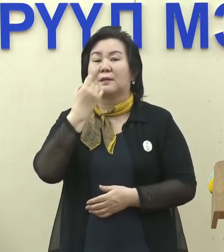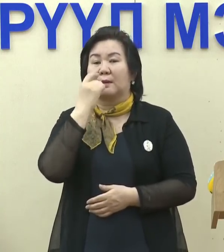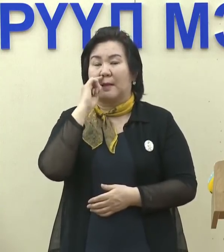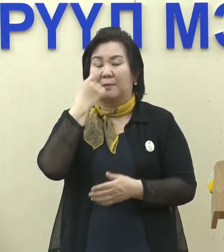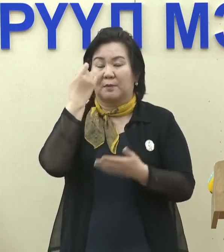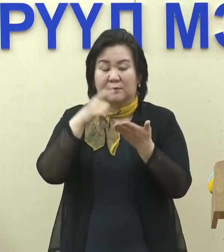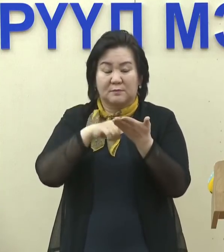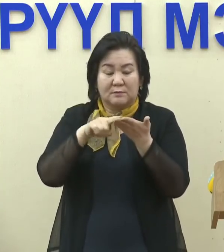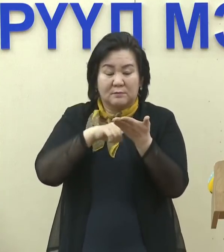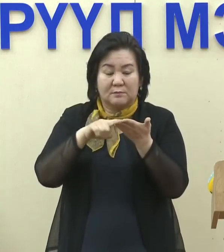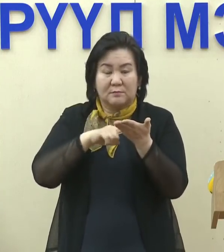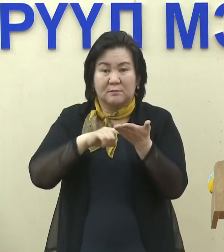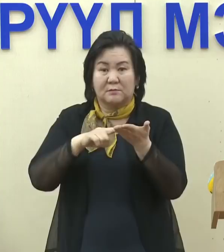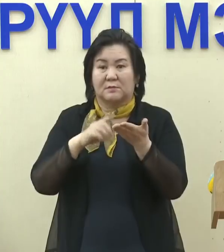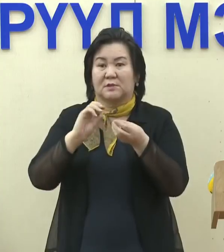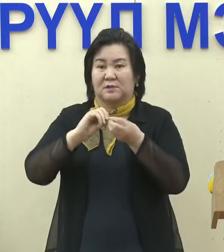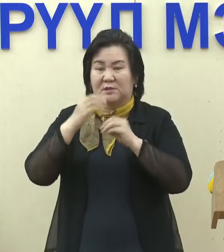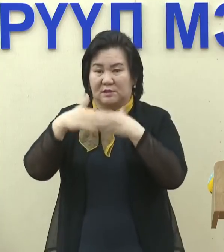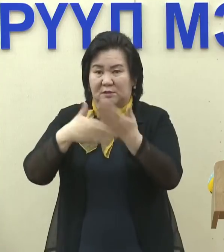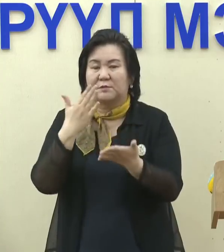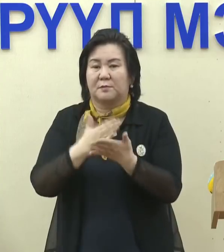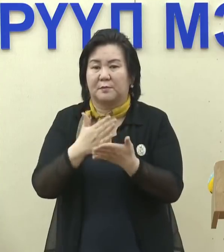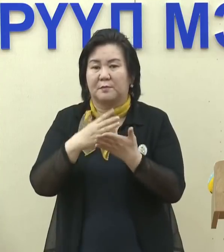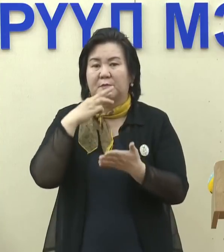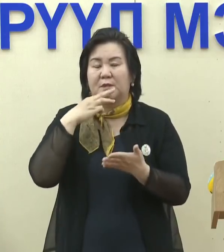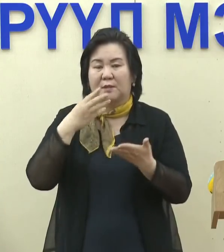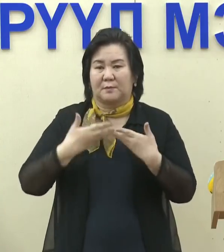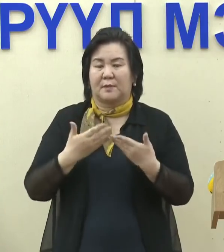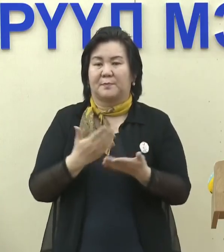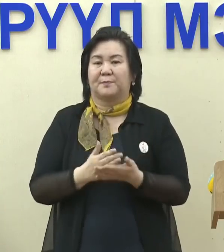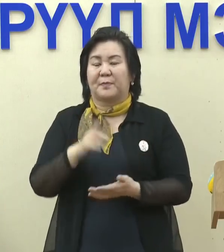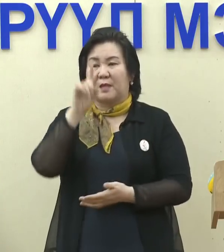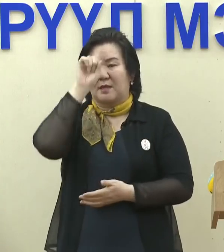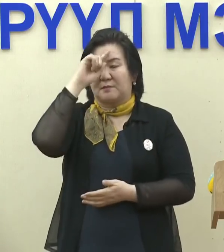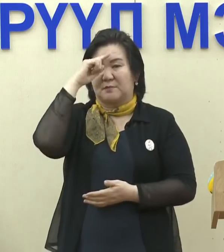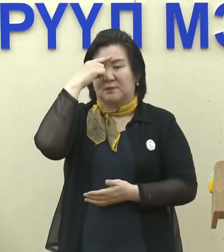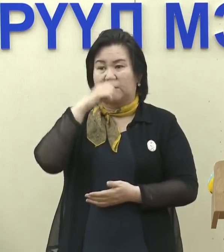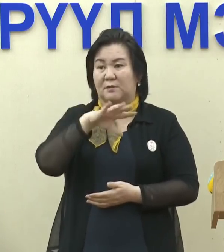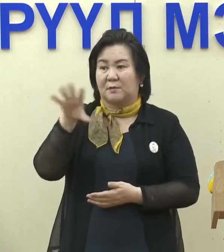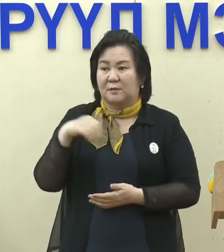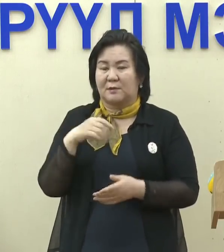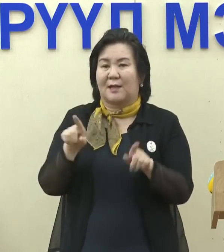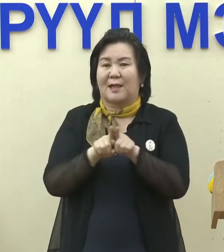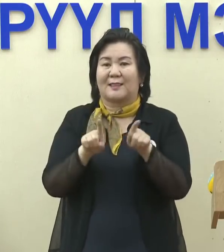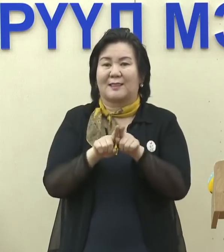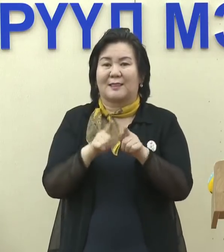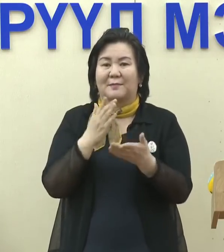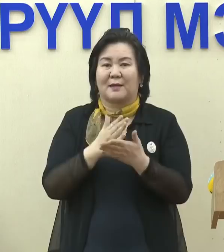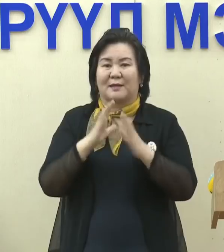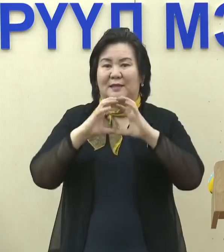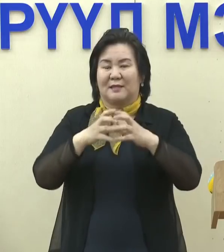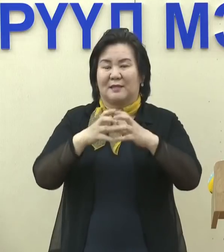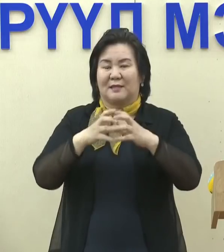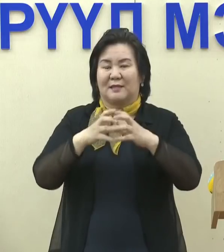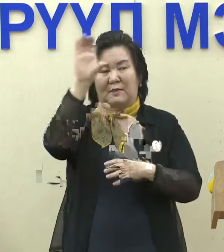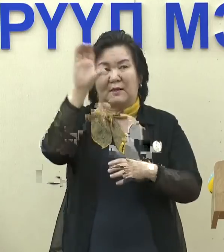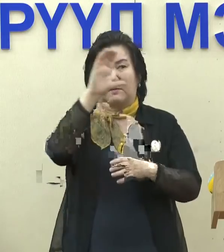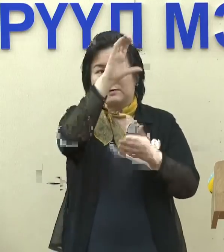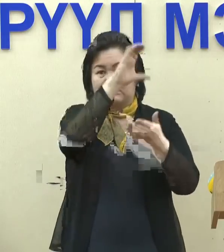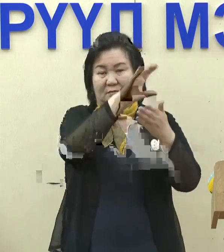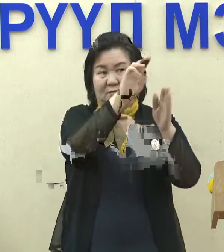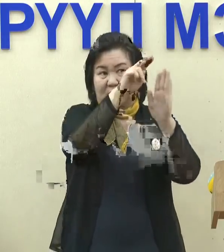юм бол өтгөнд бид нар бас шинжилгээ хийж байгаа гэсэн ийм мэдээлэл өгсөн. За эмчилгээний хувьд бол манайтай ер нь яг адилхан байгаа. Дэлхийн эрүүл мэндийн байгууллагаас өгч